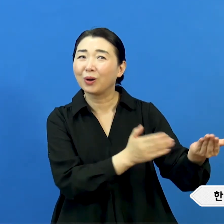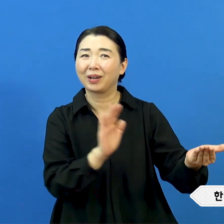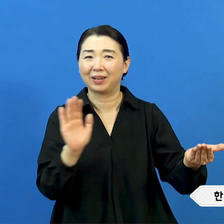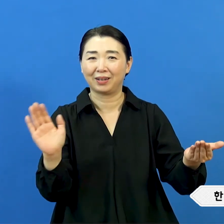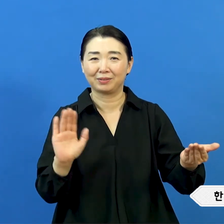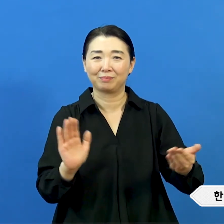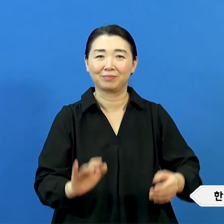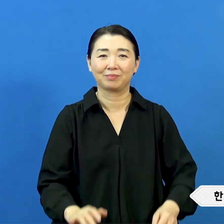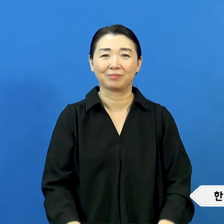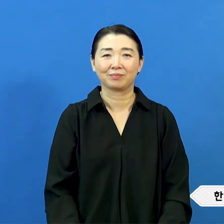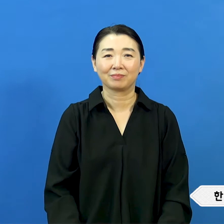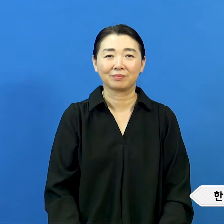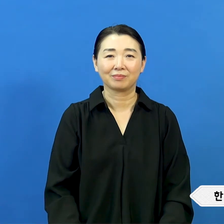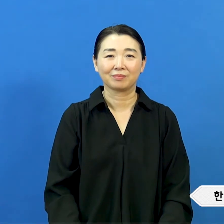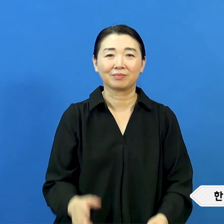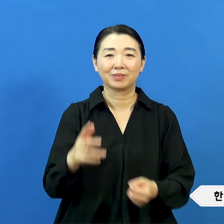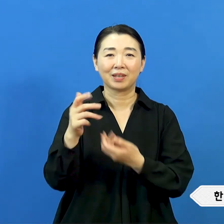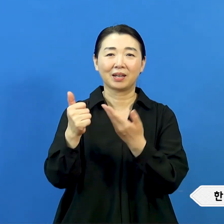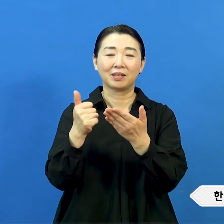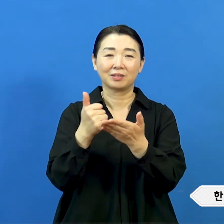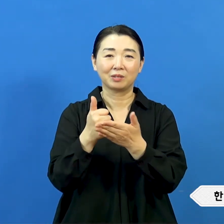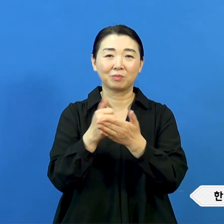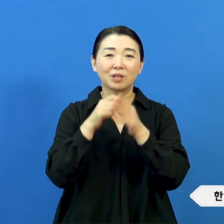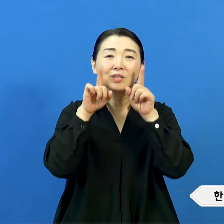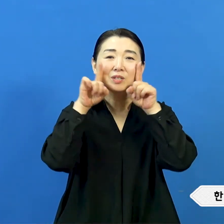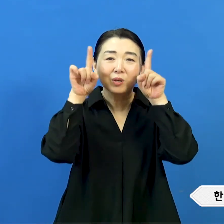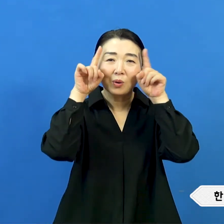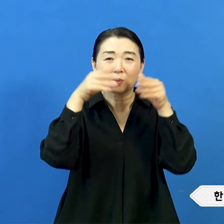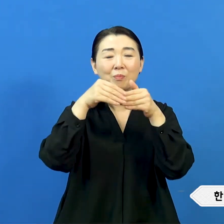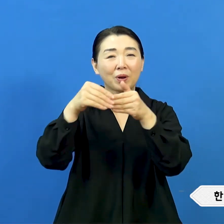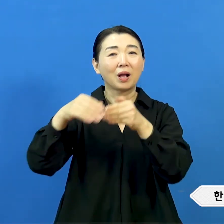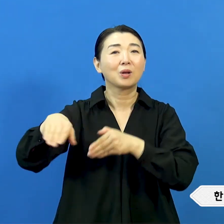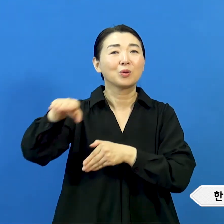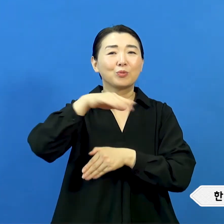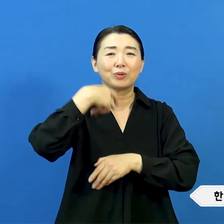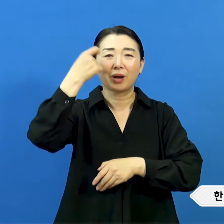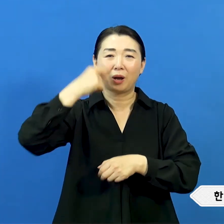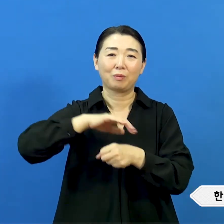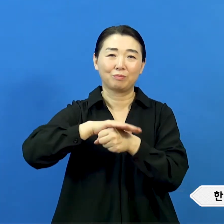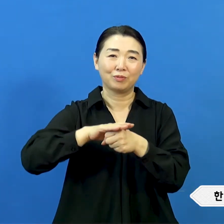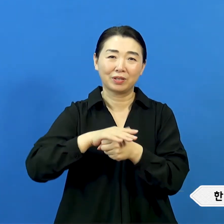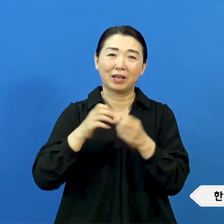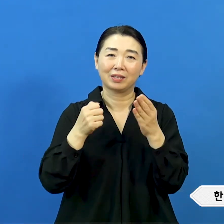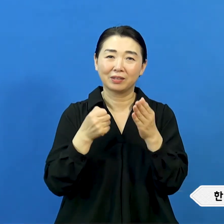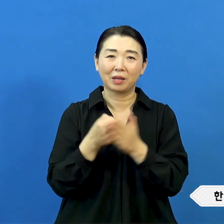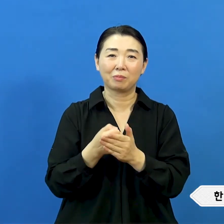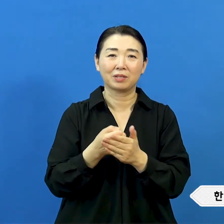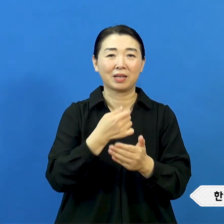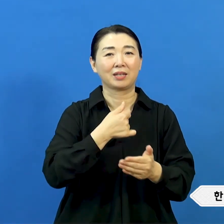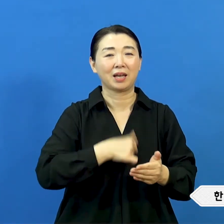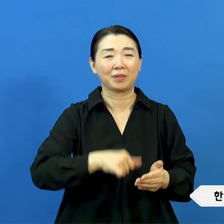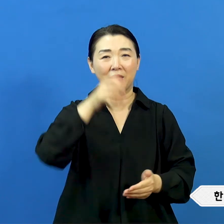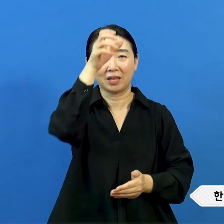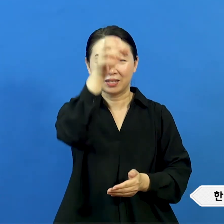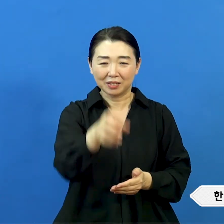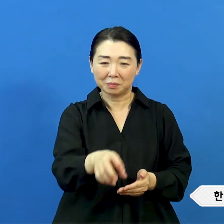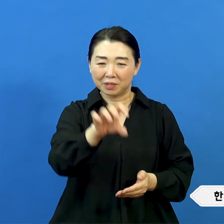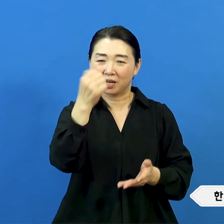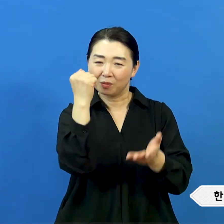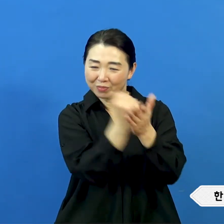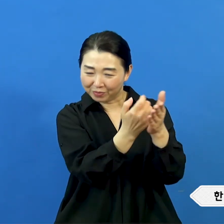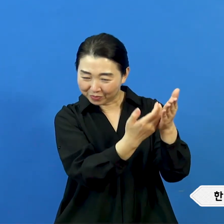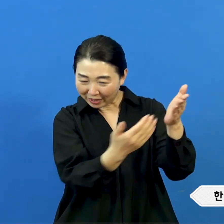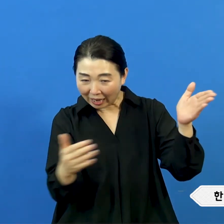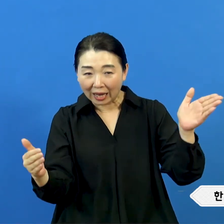않습니다. 하나님은 지옥으로 끌려가는 우리가 너무 불쌍해서 그래서 자기 아들을 십자가에서 피